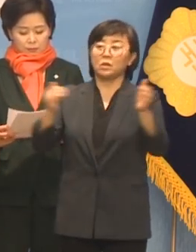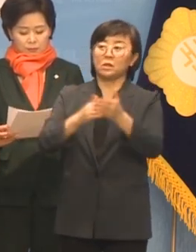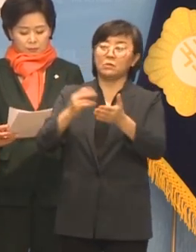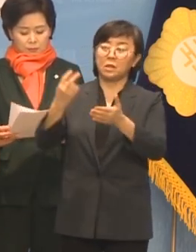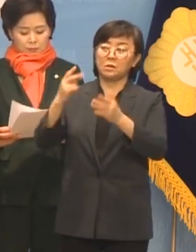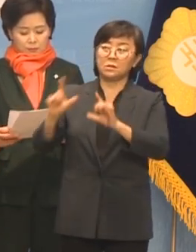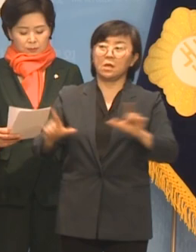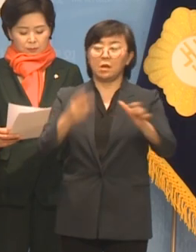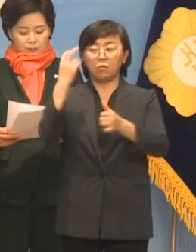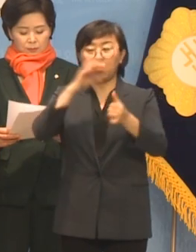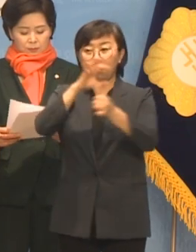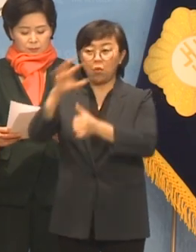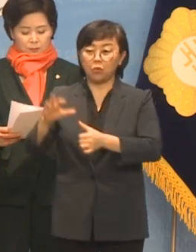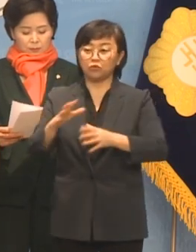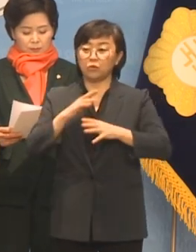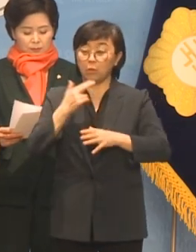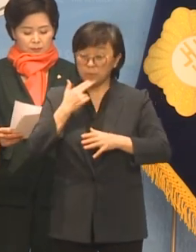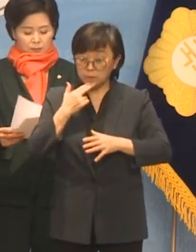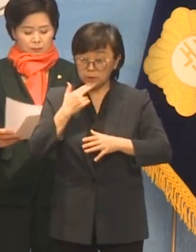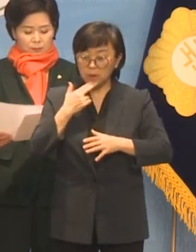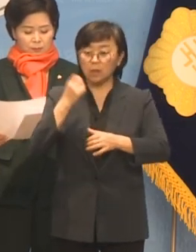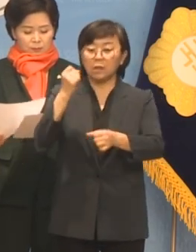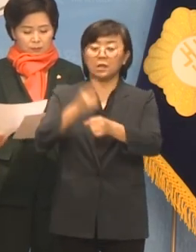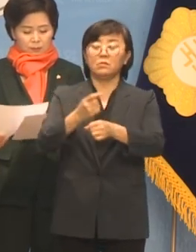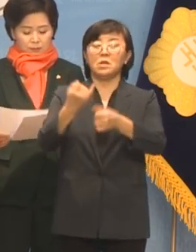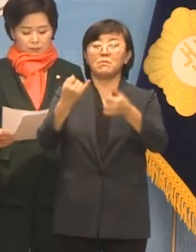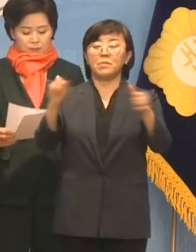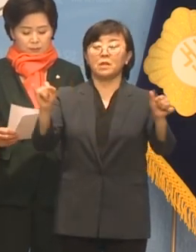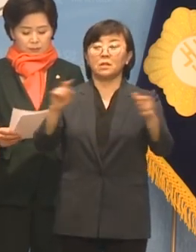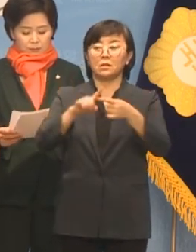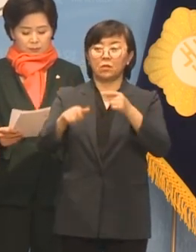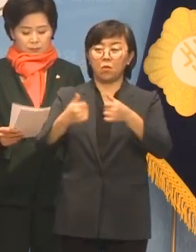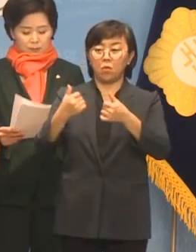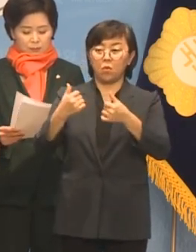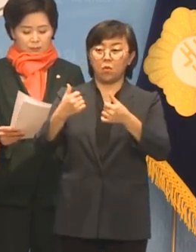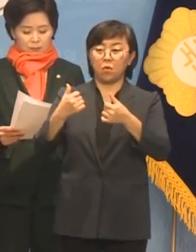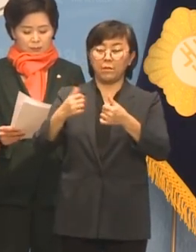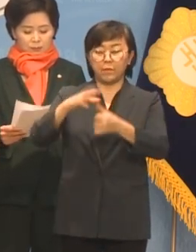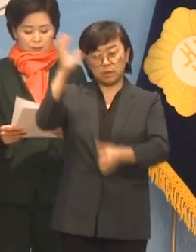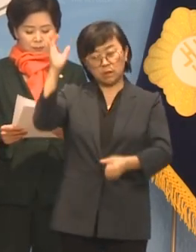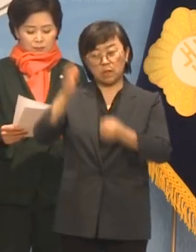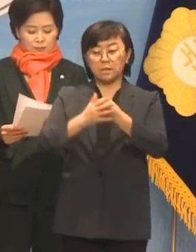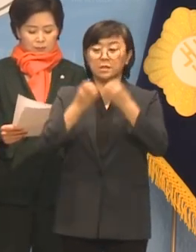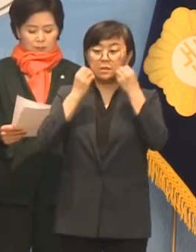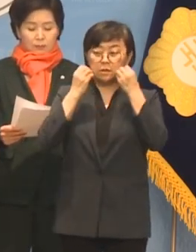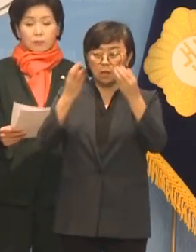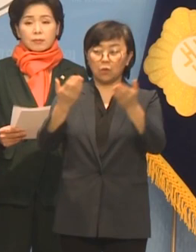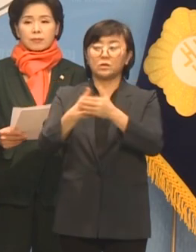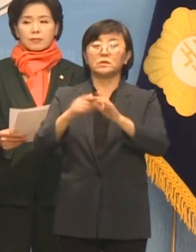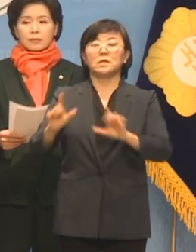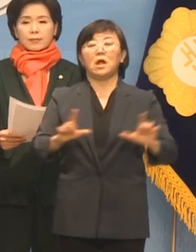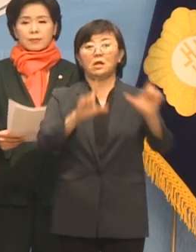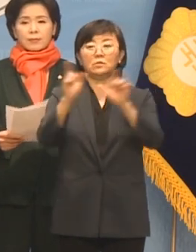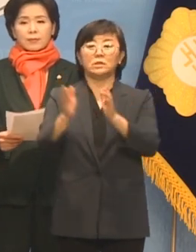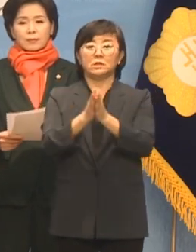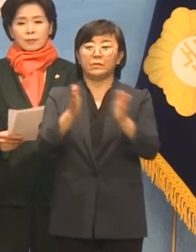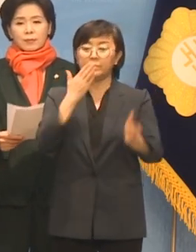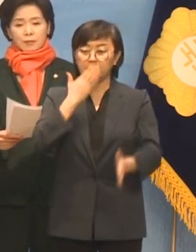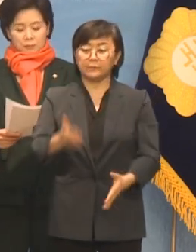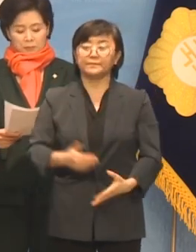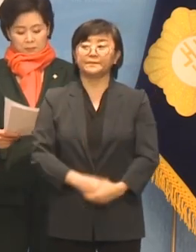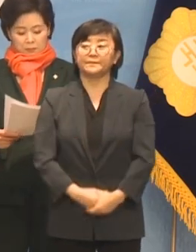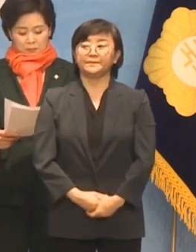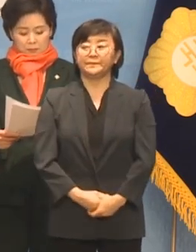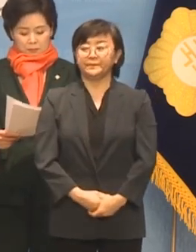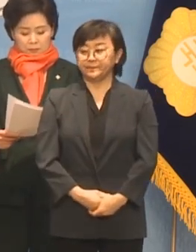등에 대한 두려움 없이 이미 파탄난 혼인관계에서 벗어나 새로운 삶을 살아갈 수 있을